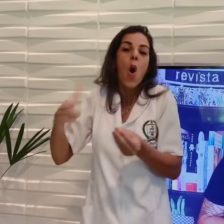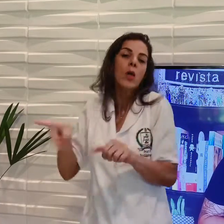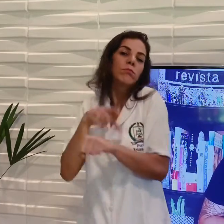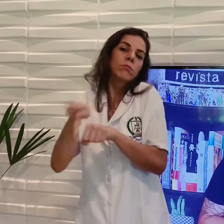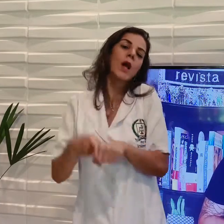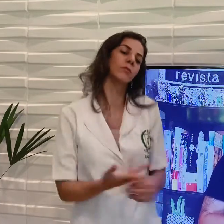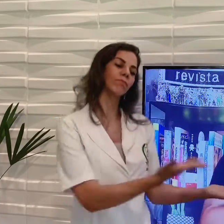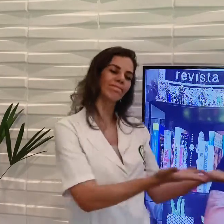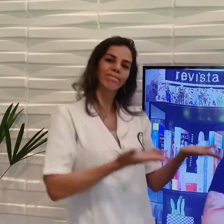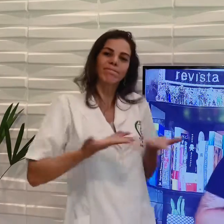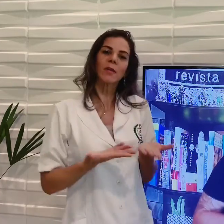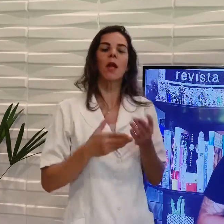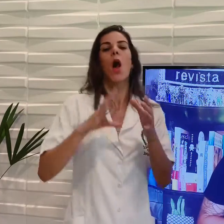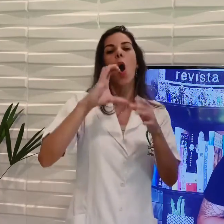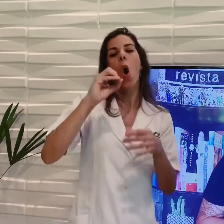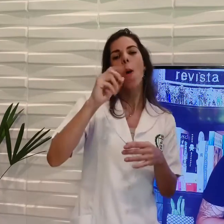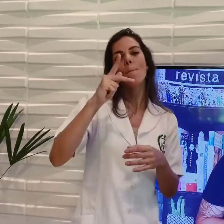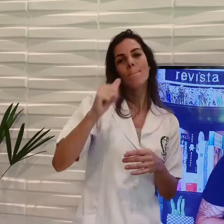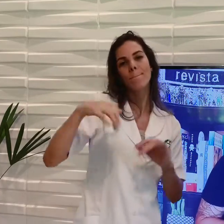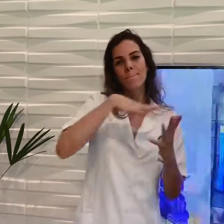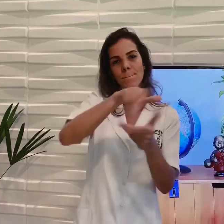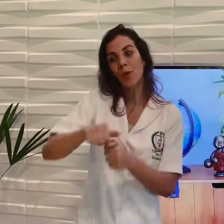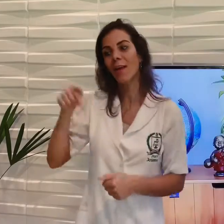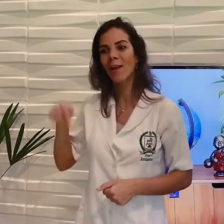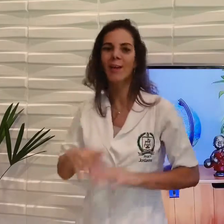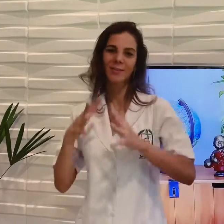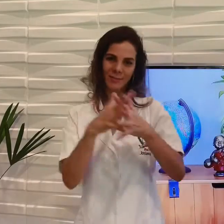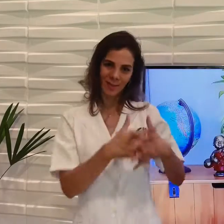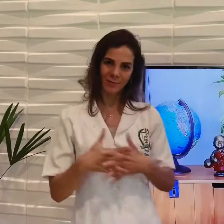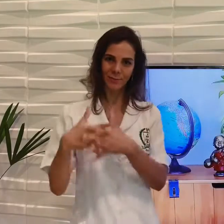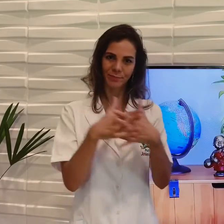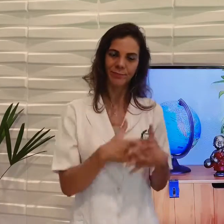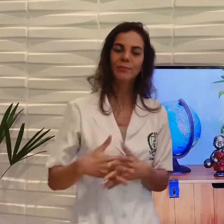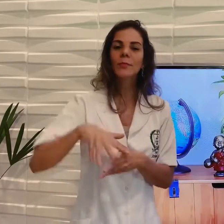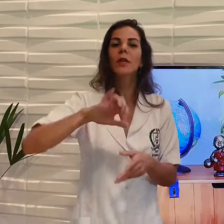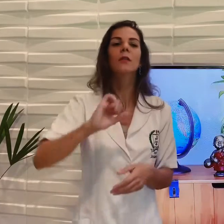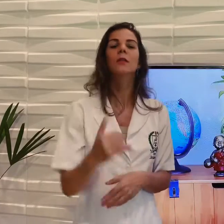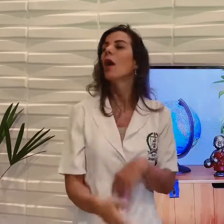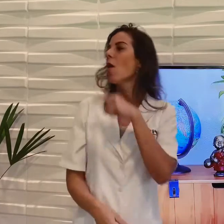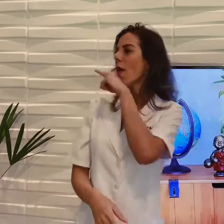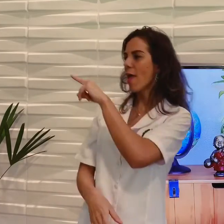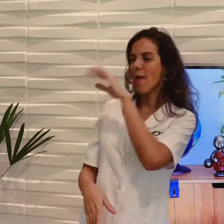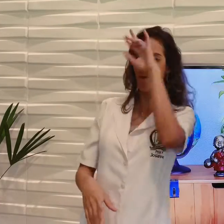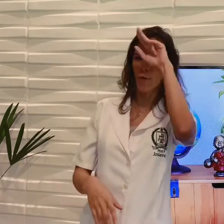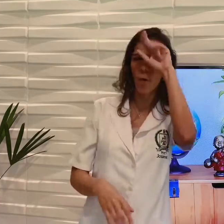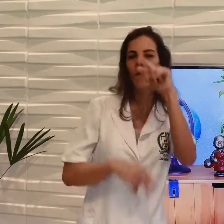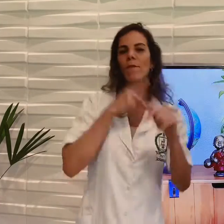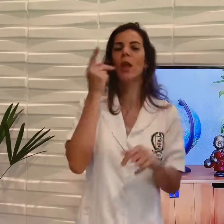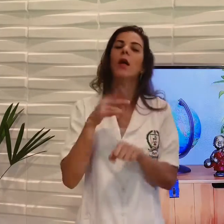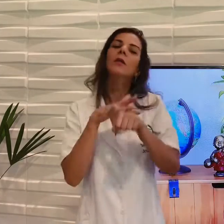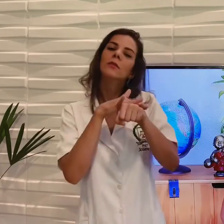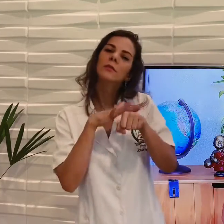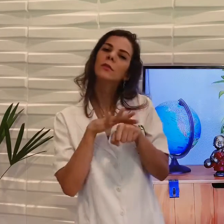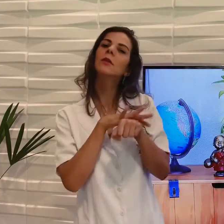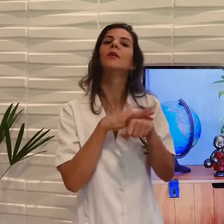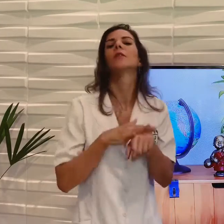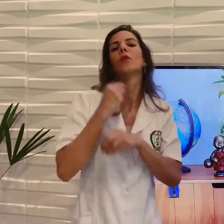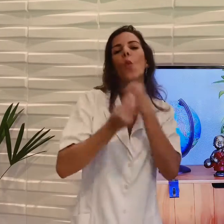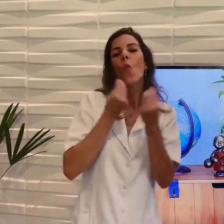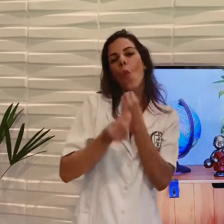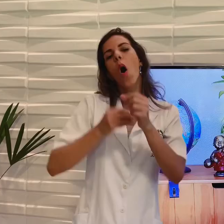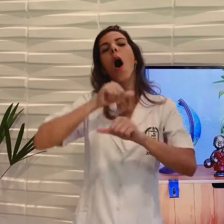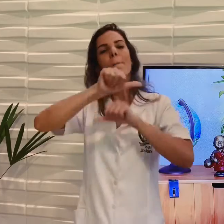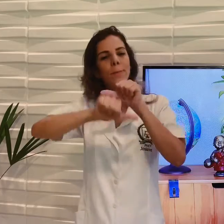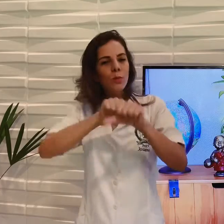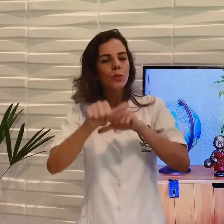que recebesse a Copa do Mundo e acabou sendo os Estados Unidos. Já que o Furniel começou a falar aí de doenças, né, que acabaram modificando